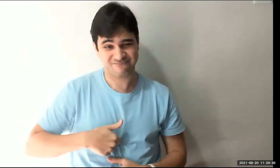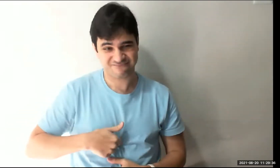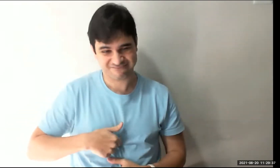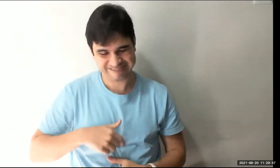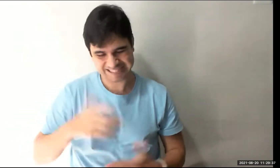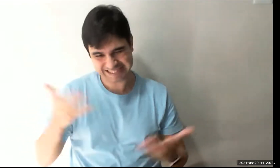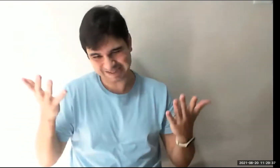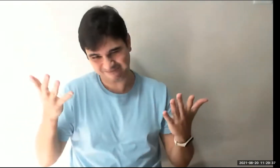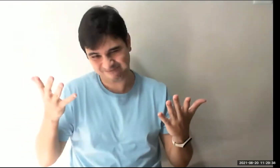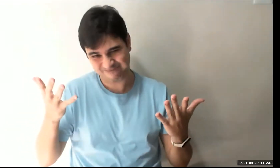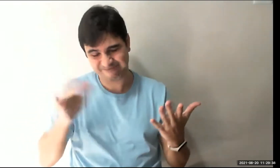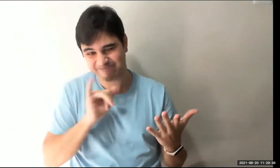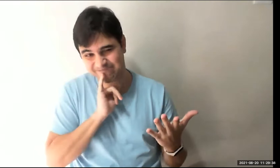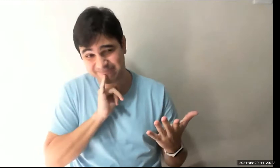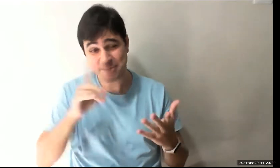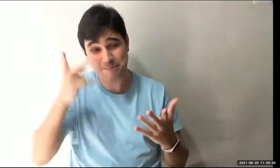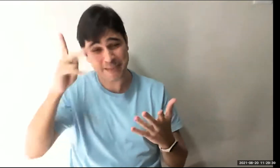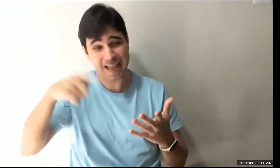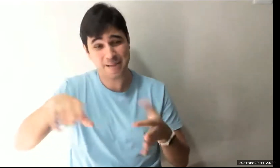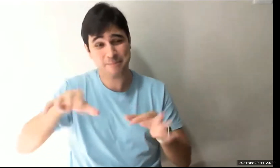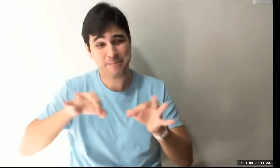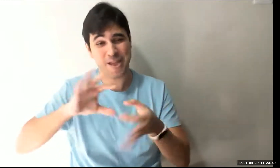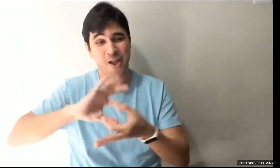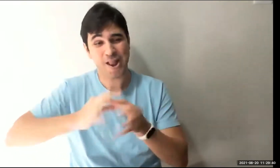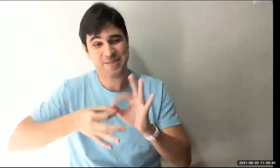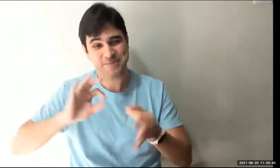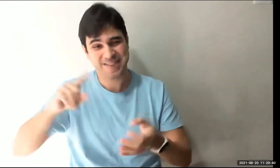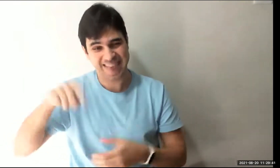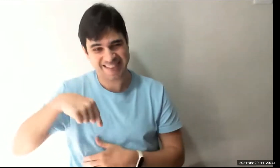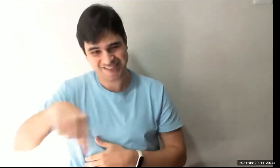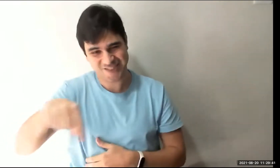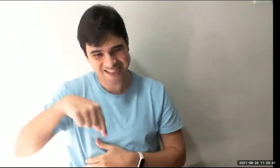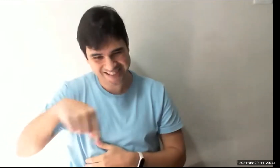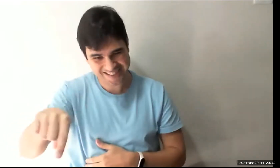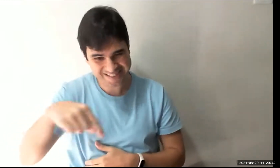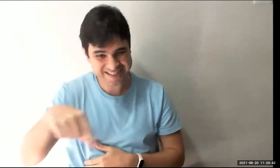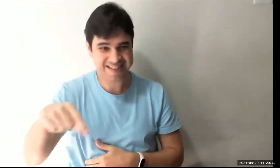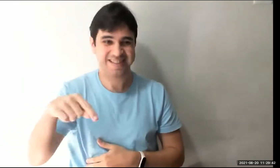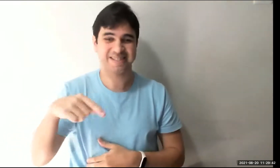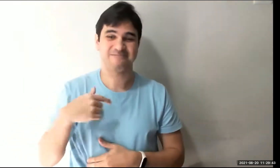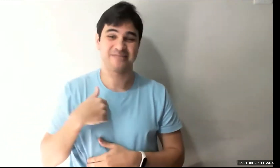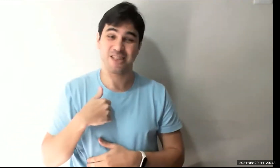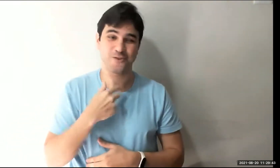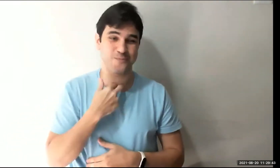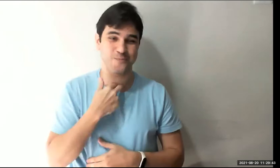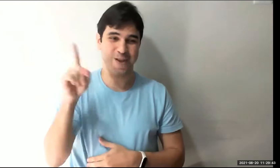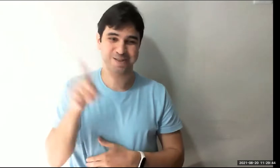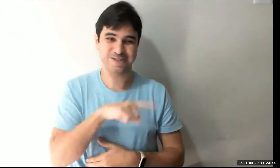né? E eu fiz uma cirurgia, então foi um pouco complicado, infelizmente. Agora, né, nesse momento das Olimpíadas,